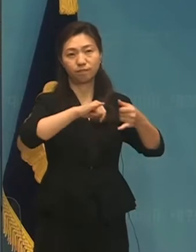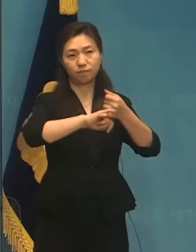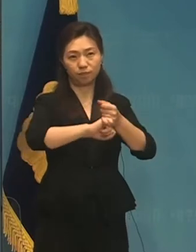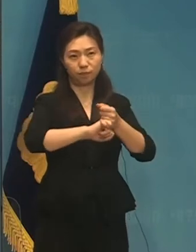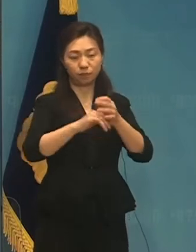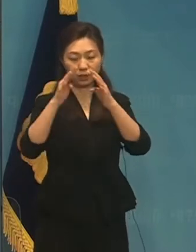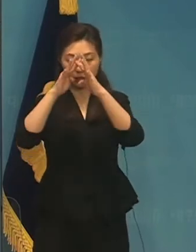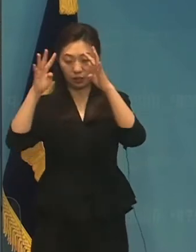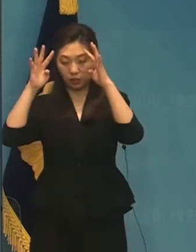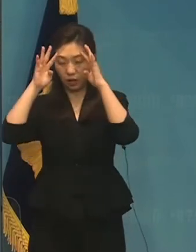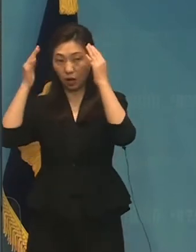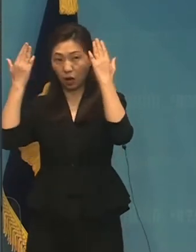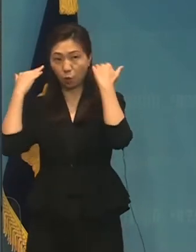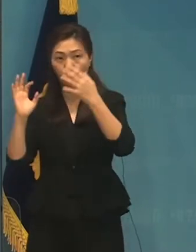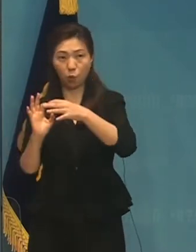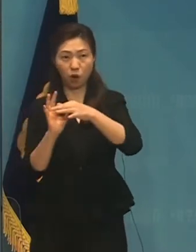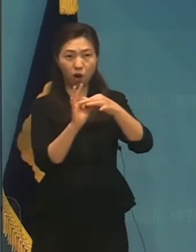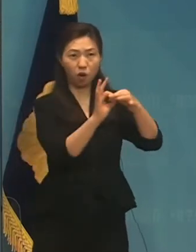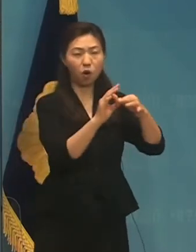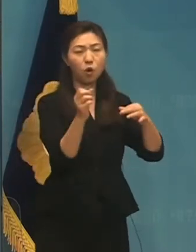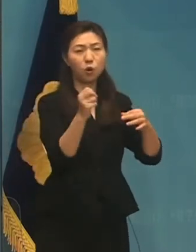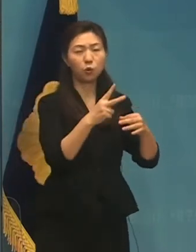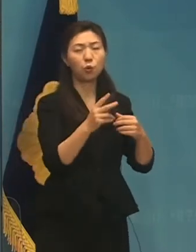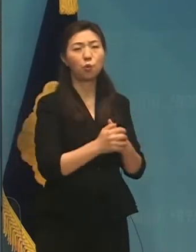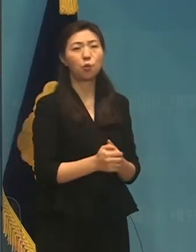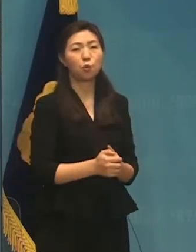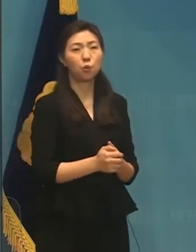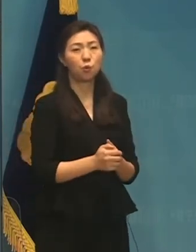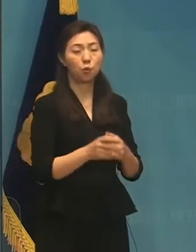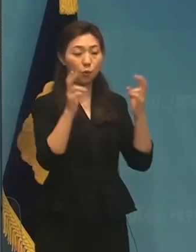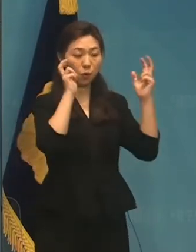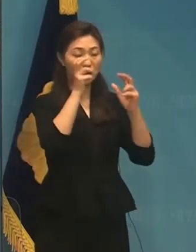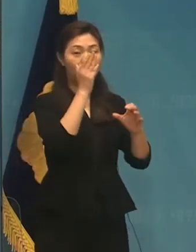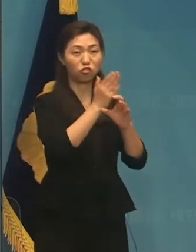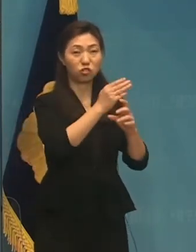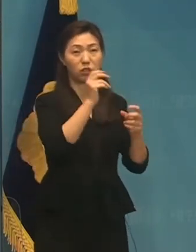대학과 연계하여 또는 단독으로 기업 대학을 설립하고